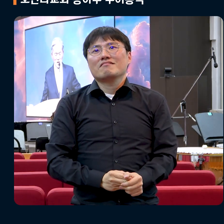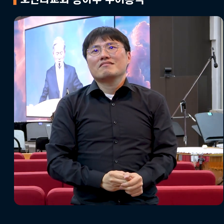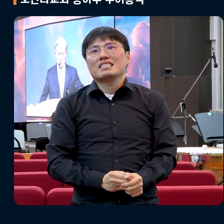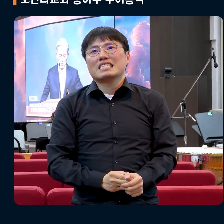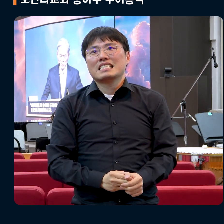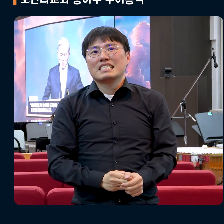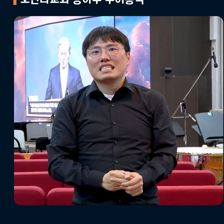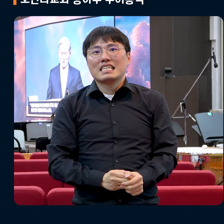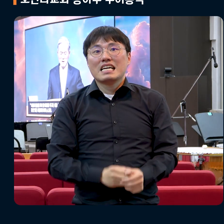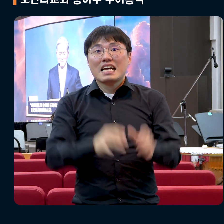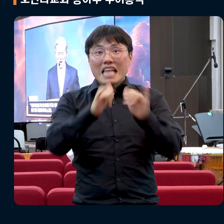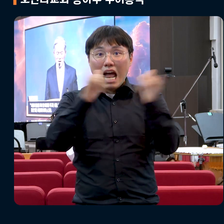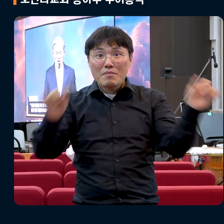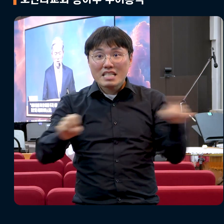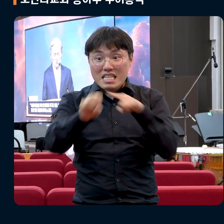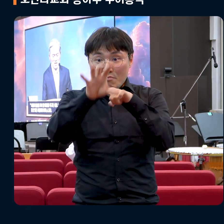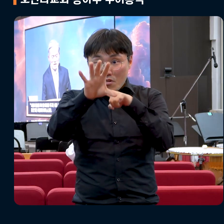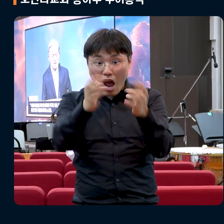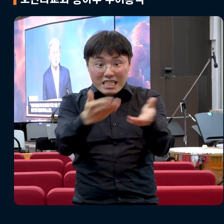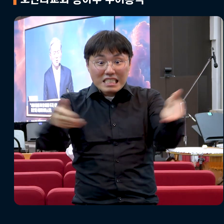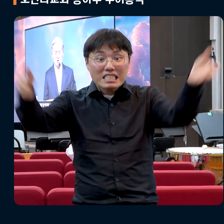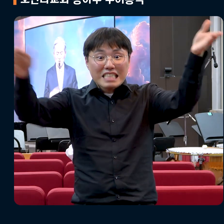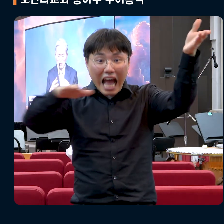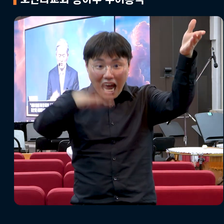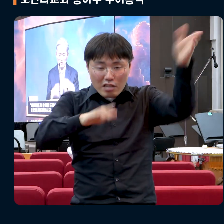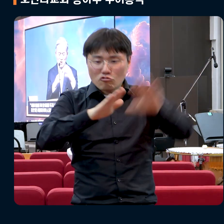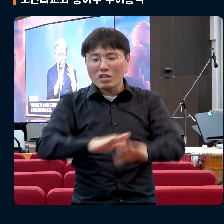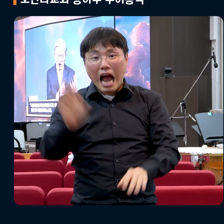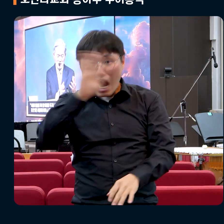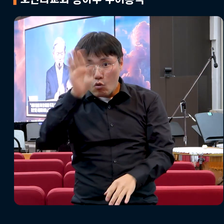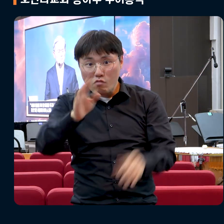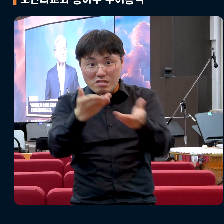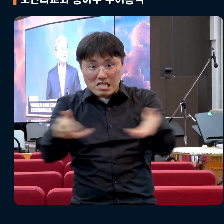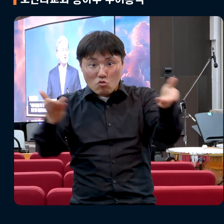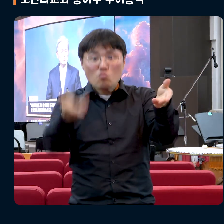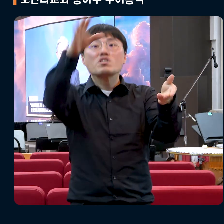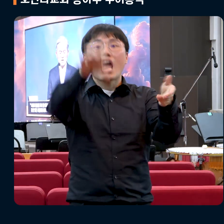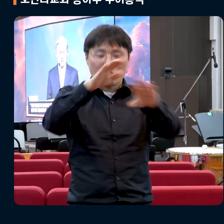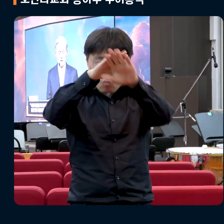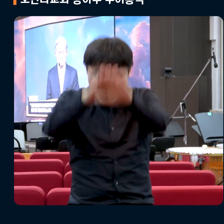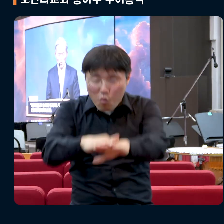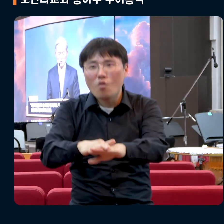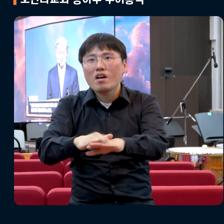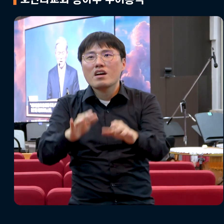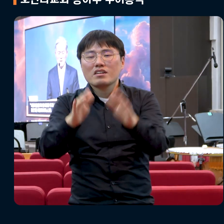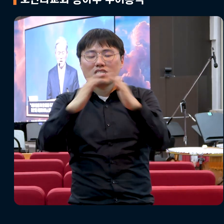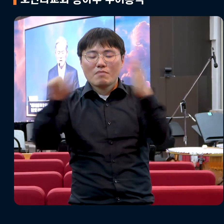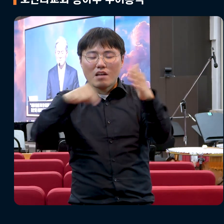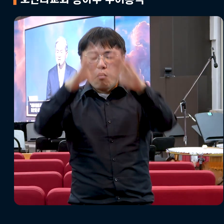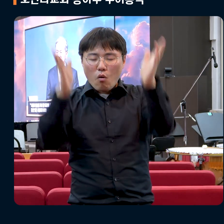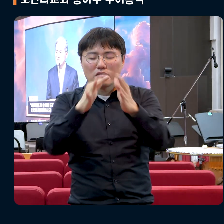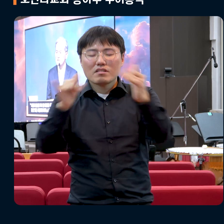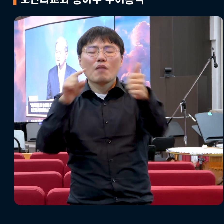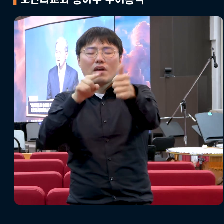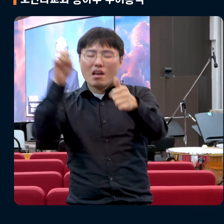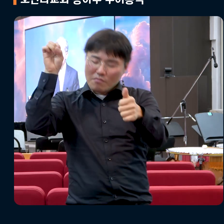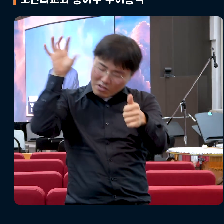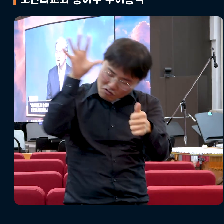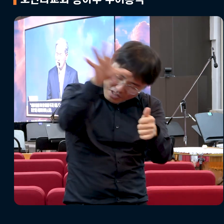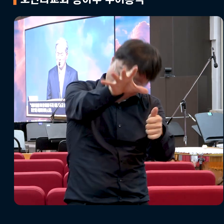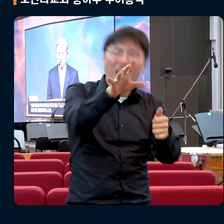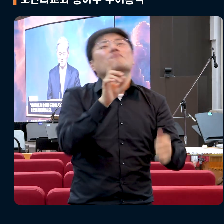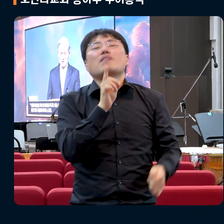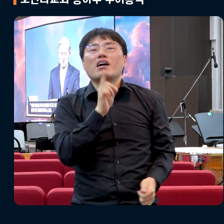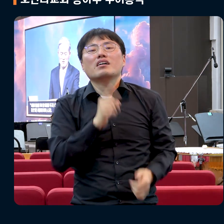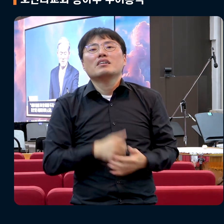그러면서 사람이 등불을 켜서 말 아래에 두지 아니하고 등경 위에 두나니 이러므로 집안 모든 사람에게